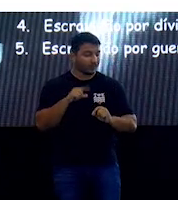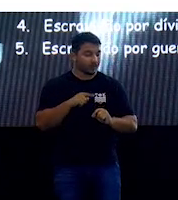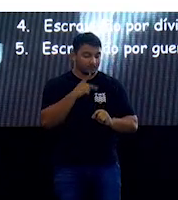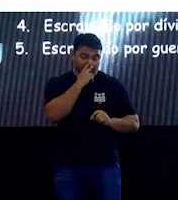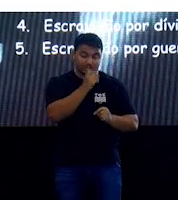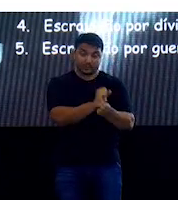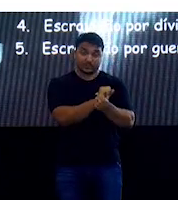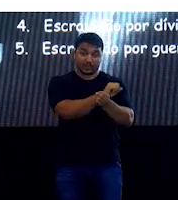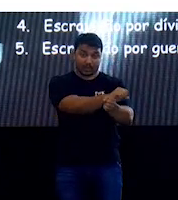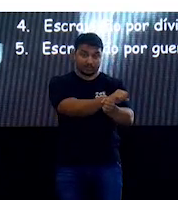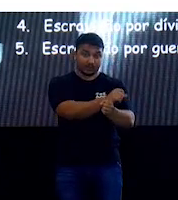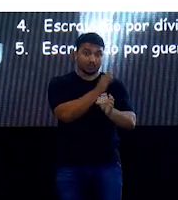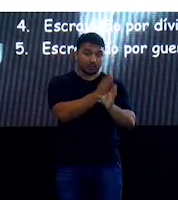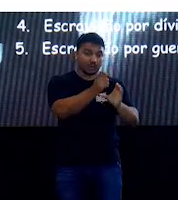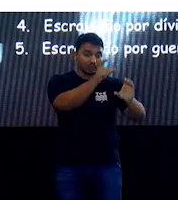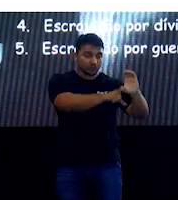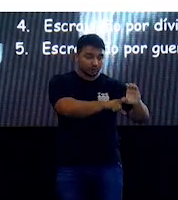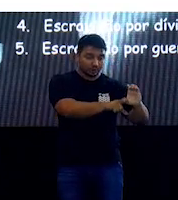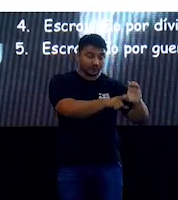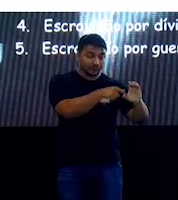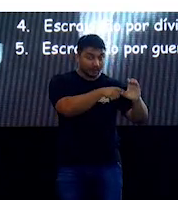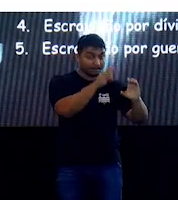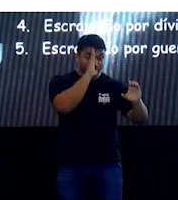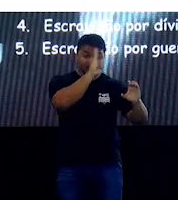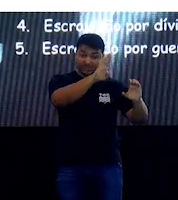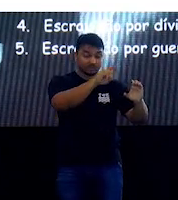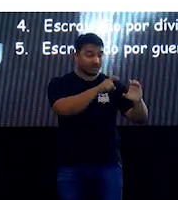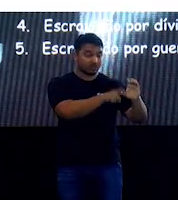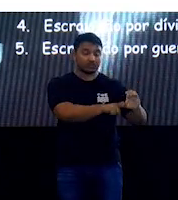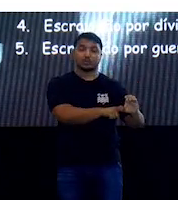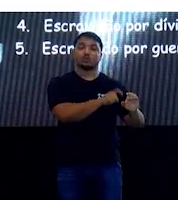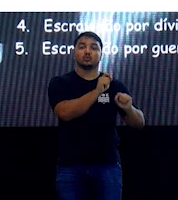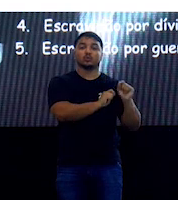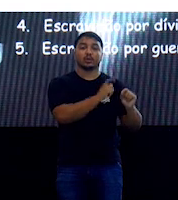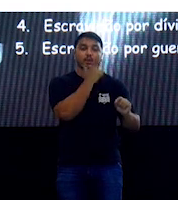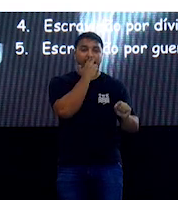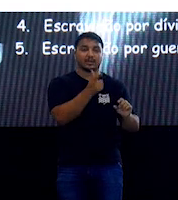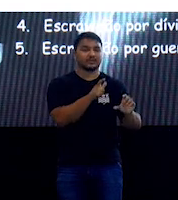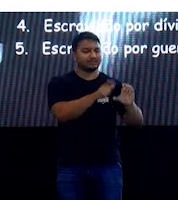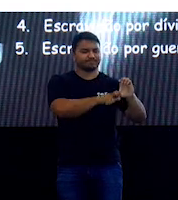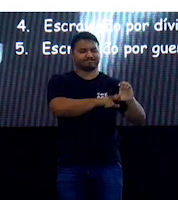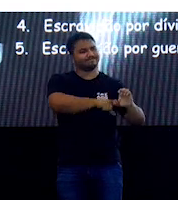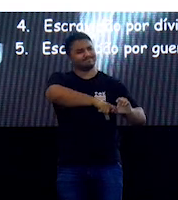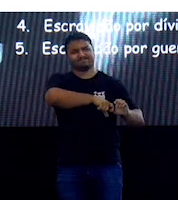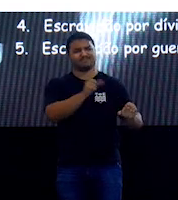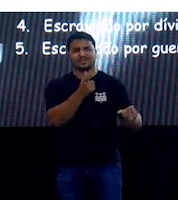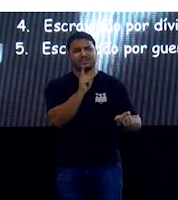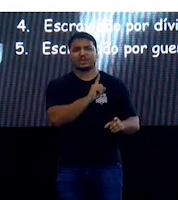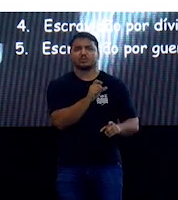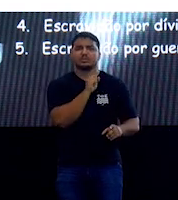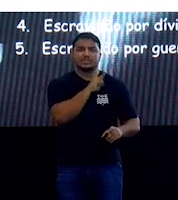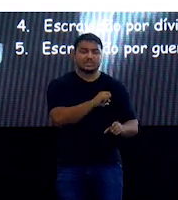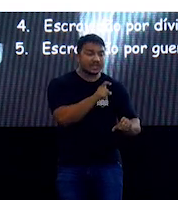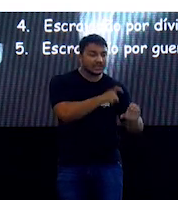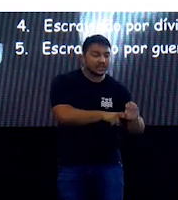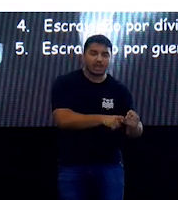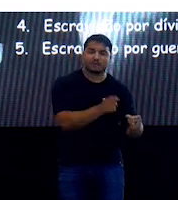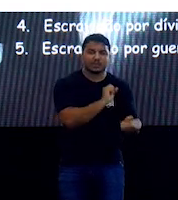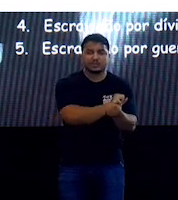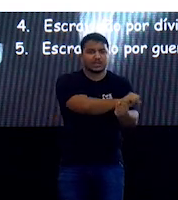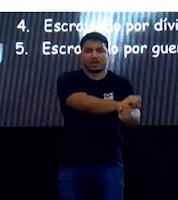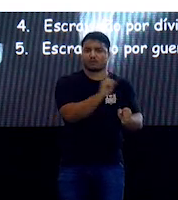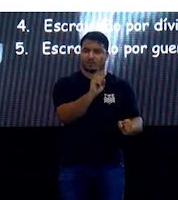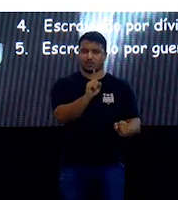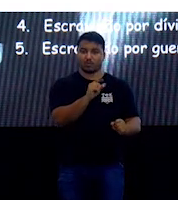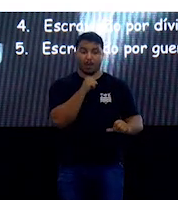essa escravidão por dívida, principalmente, ela vai ser suspensa. Na